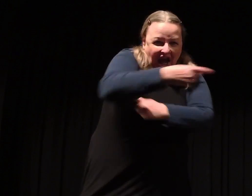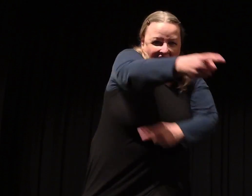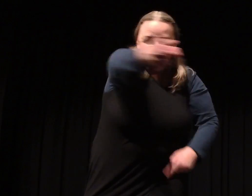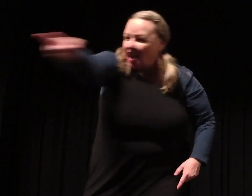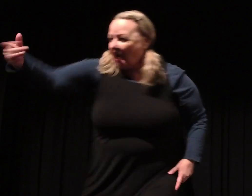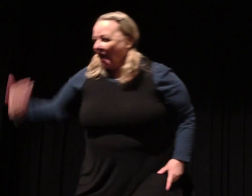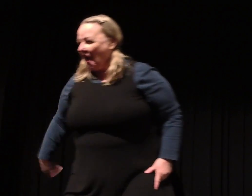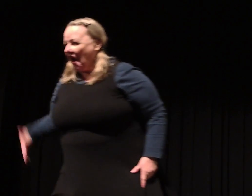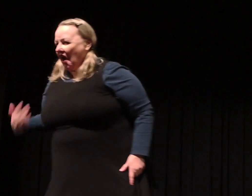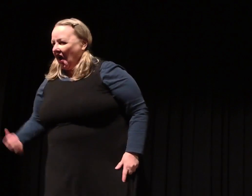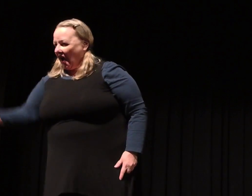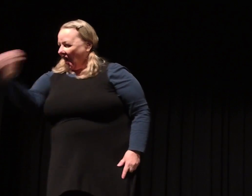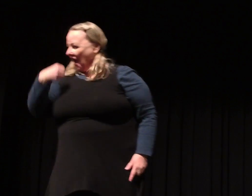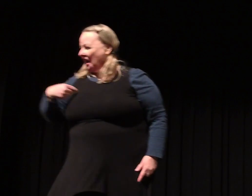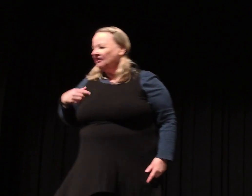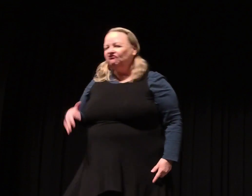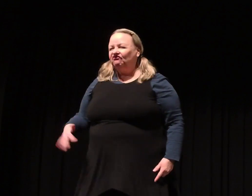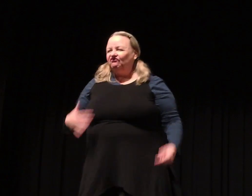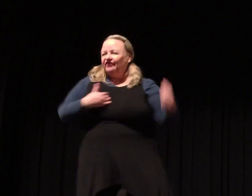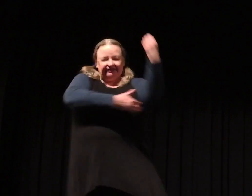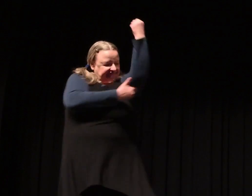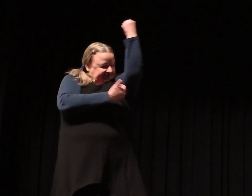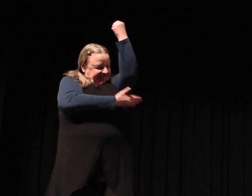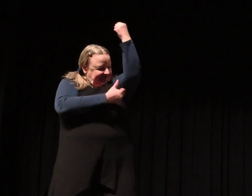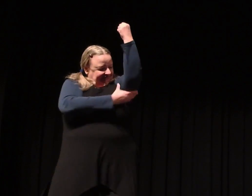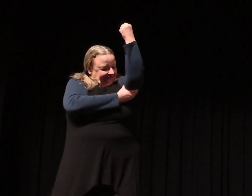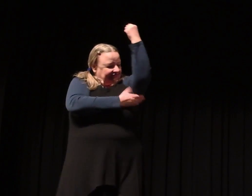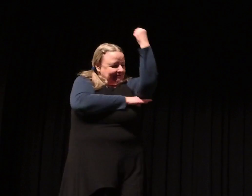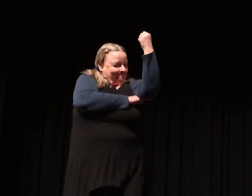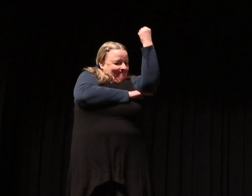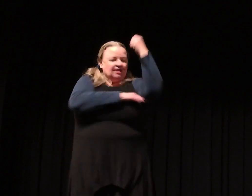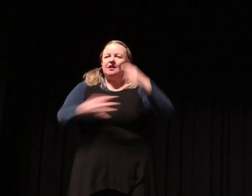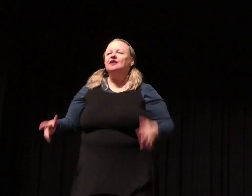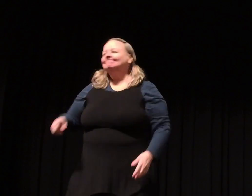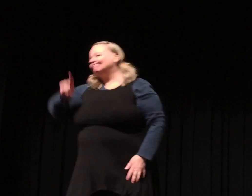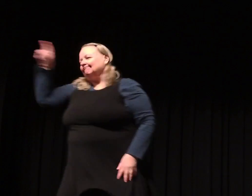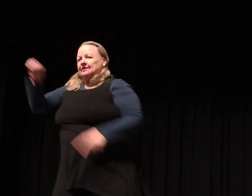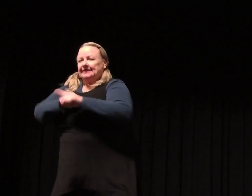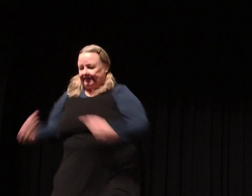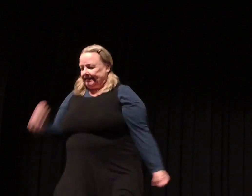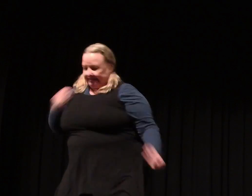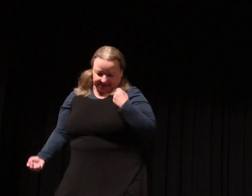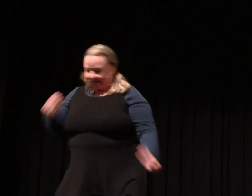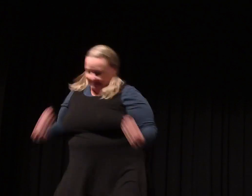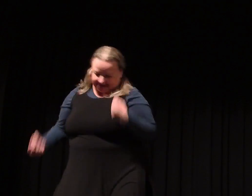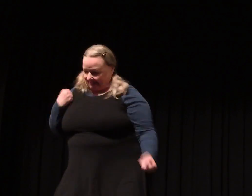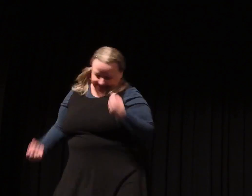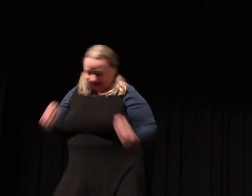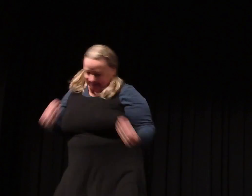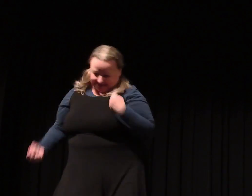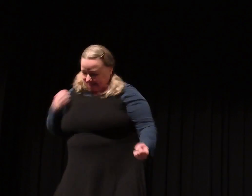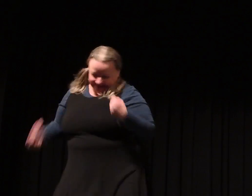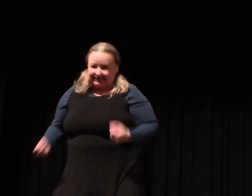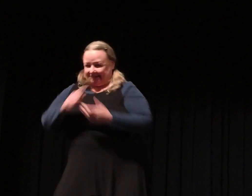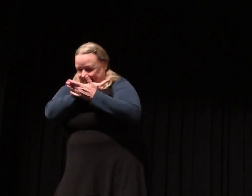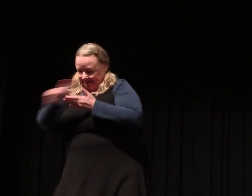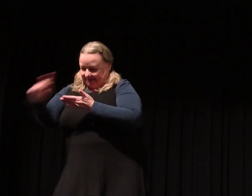Oh, encore plus fort, vous êtes plus fort que moi. Oh là là. Alors, moi, j'ai pas des gros muscles, finalement, là, hein? Bon, on va aller s'entraîner,